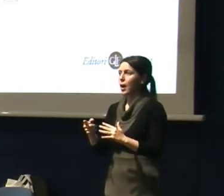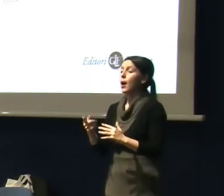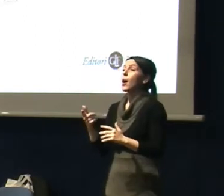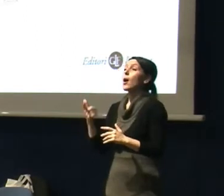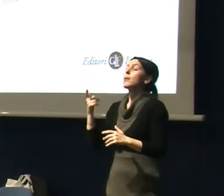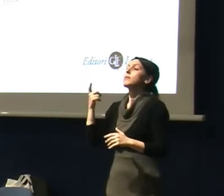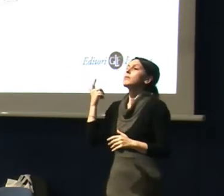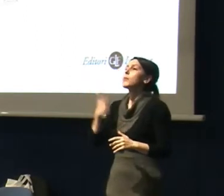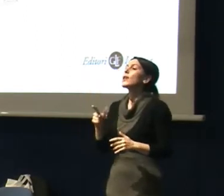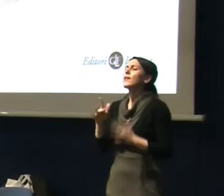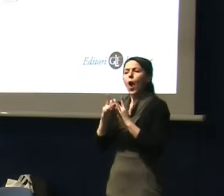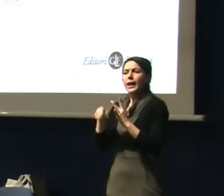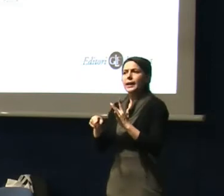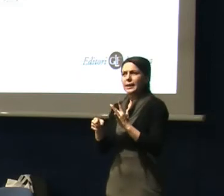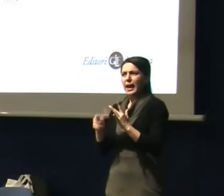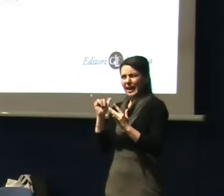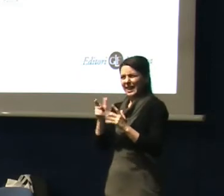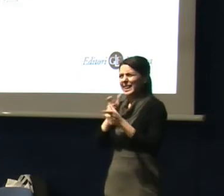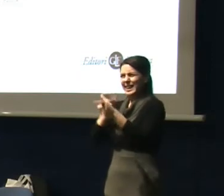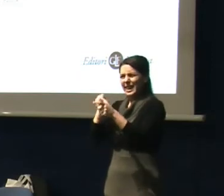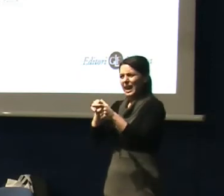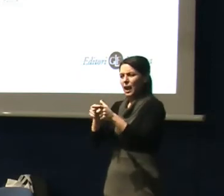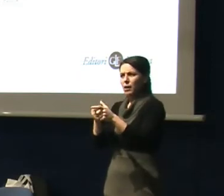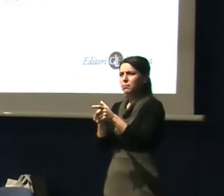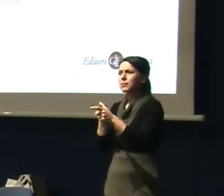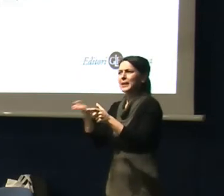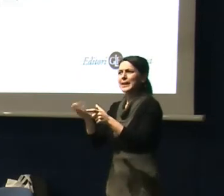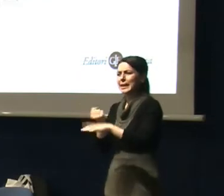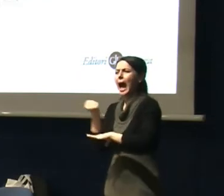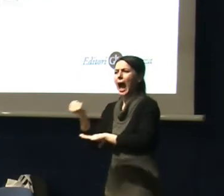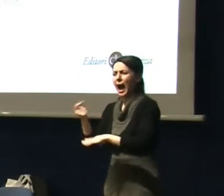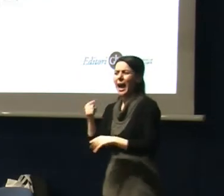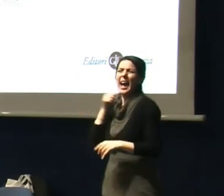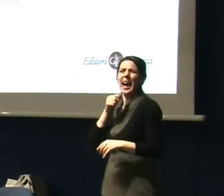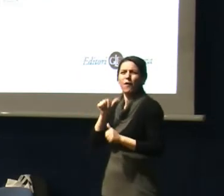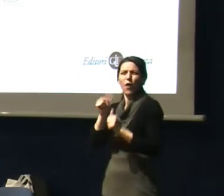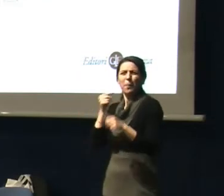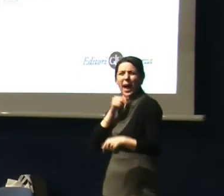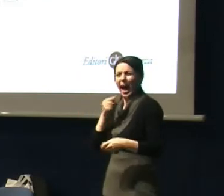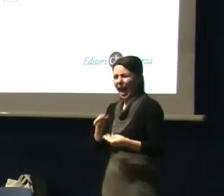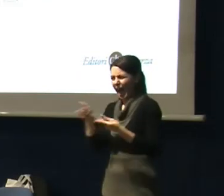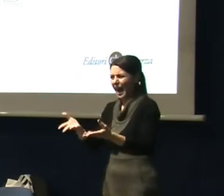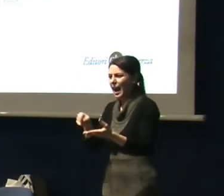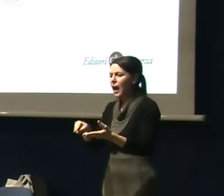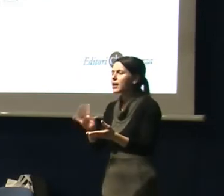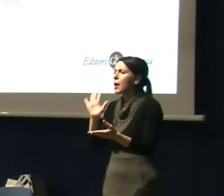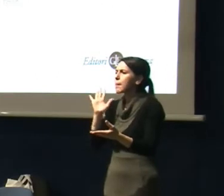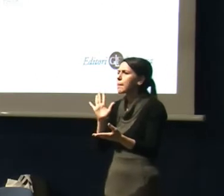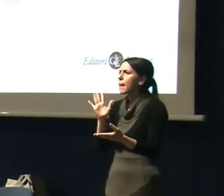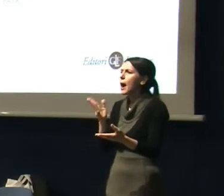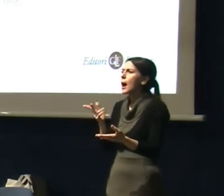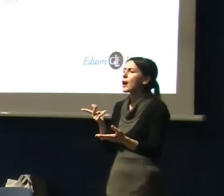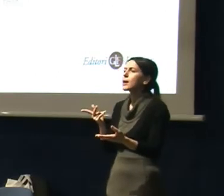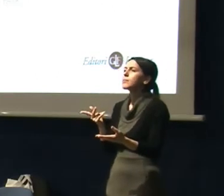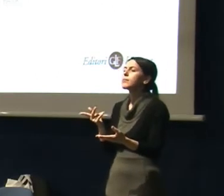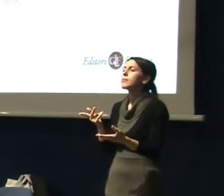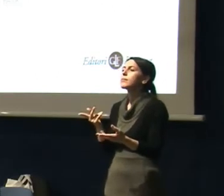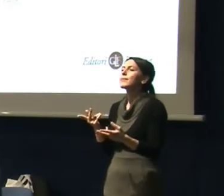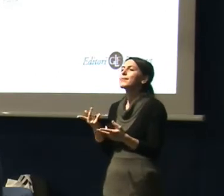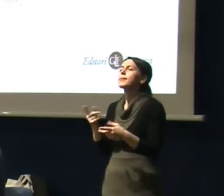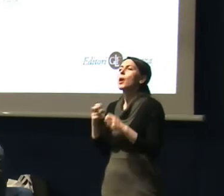garantito questo dialogo però non riesce a garantire il fatto che gli eventi che i fatti